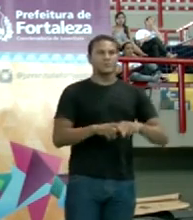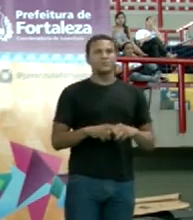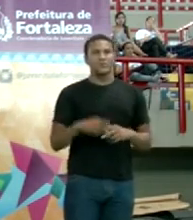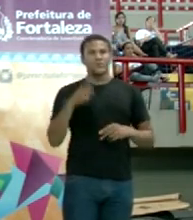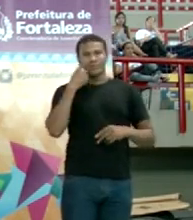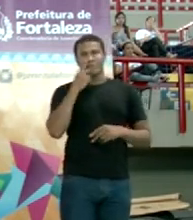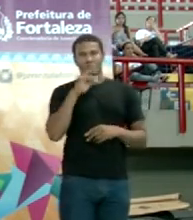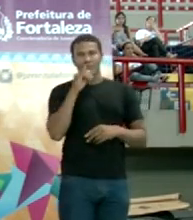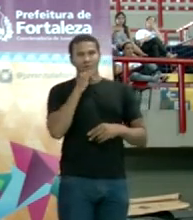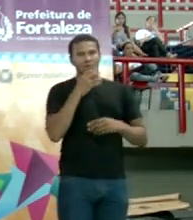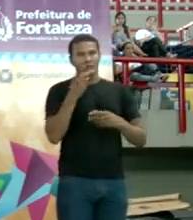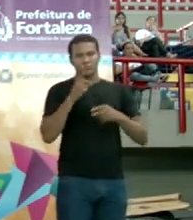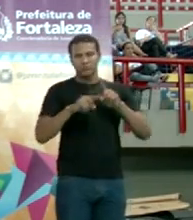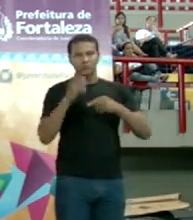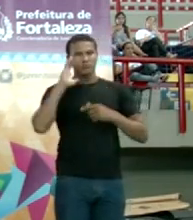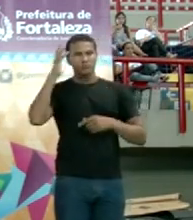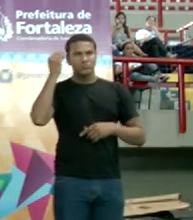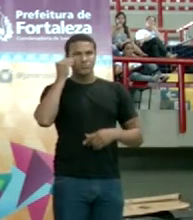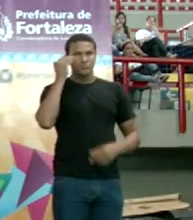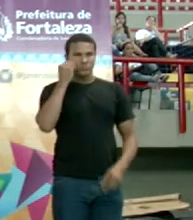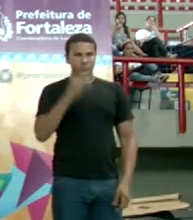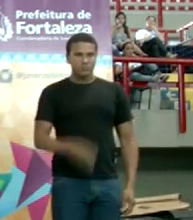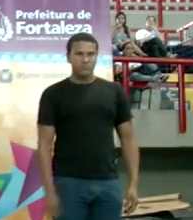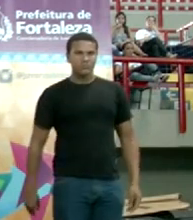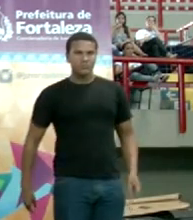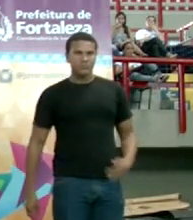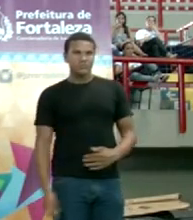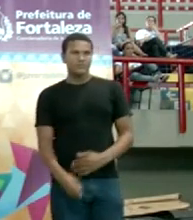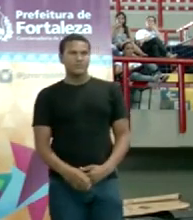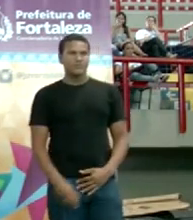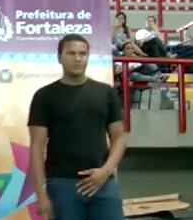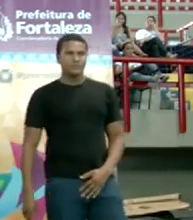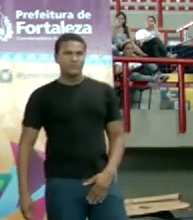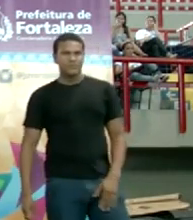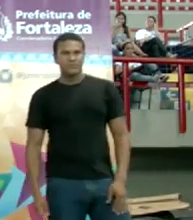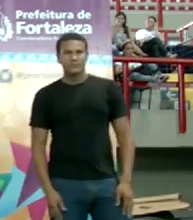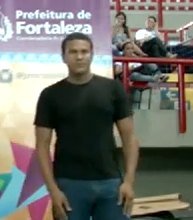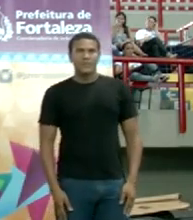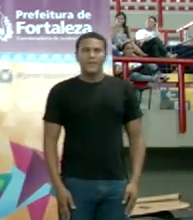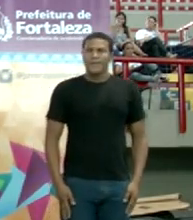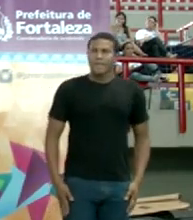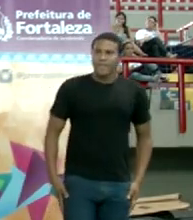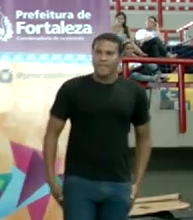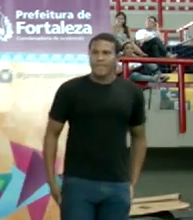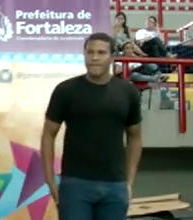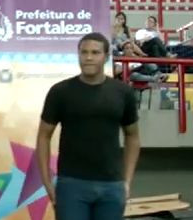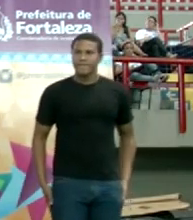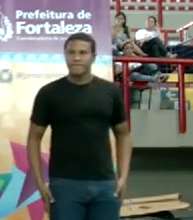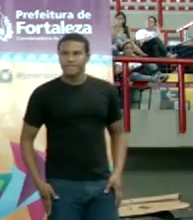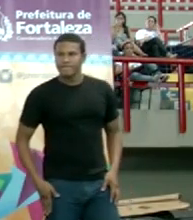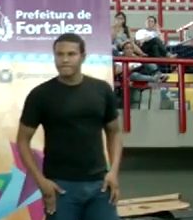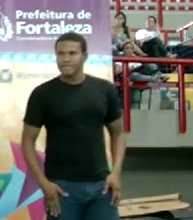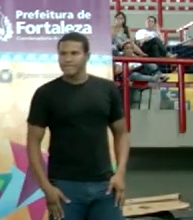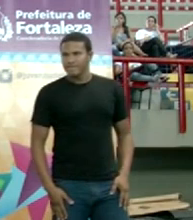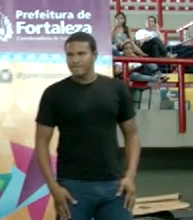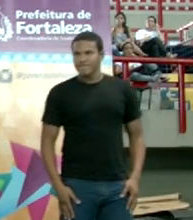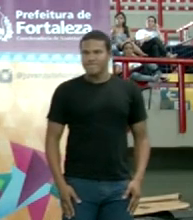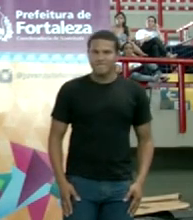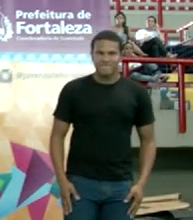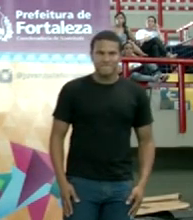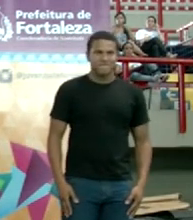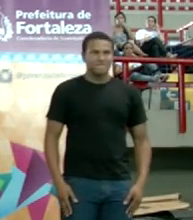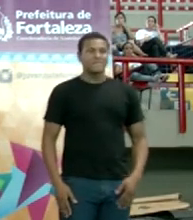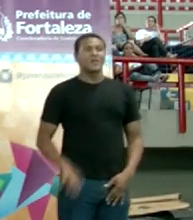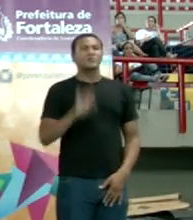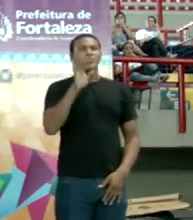bom? Vamos lá. Só comentando, mas sem, a gente só